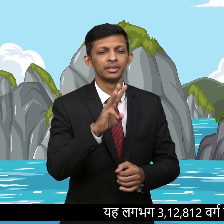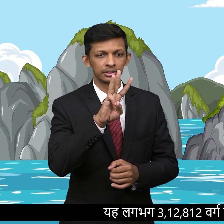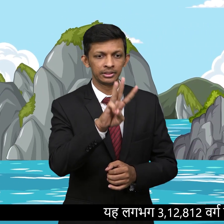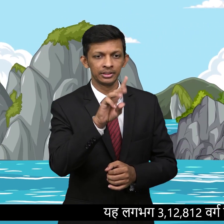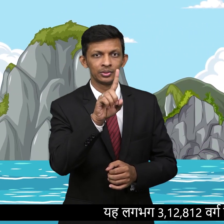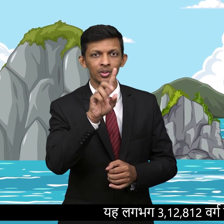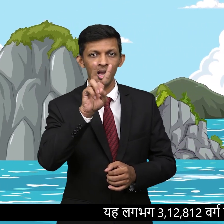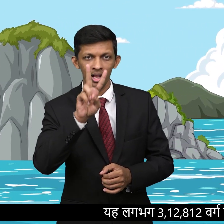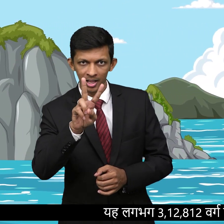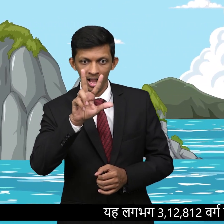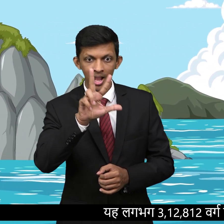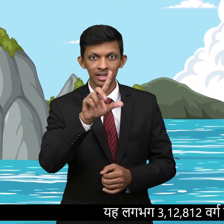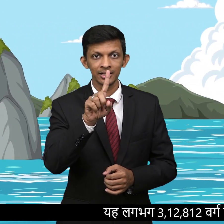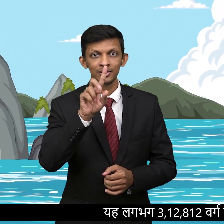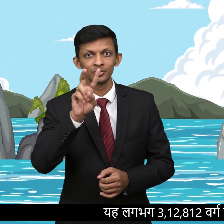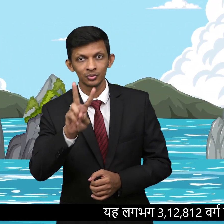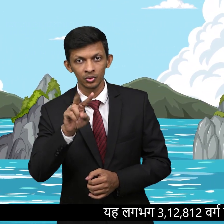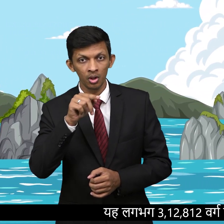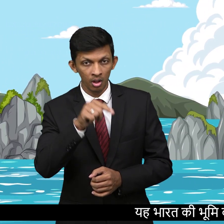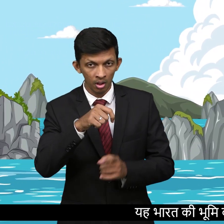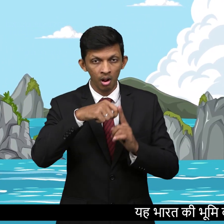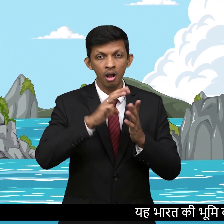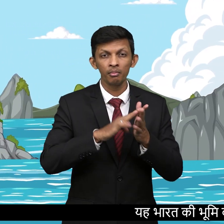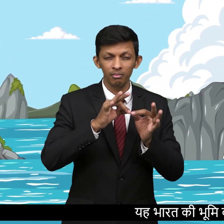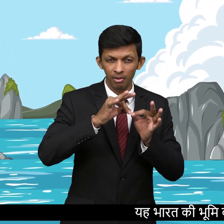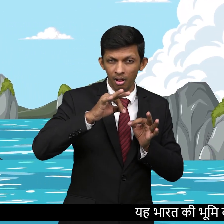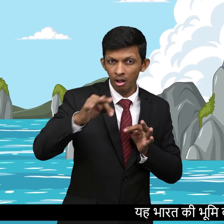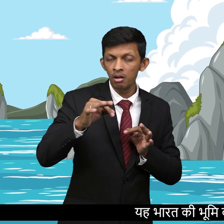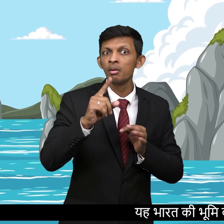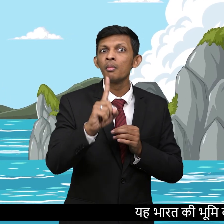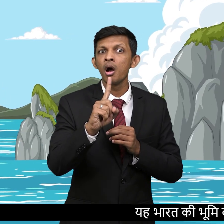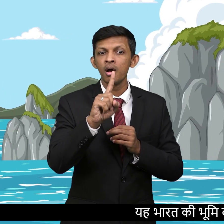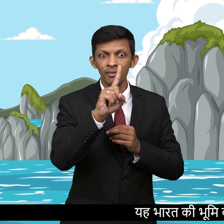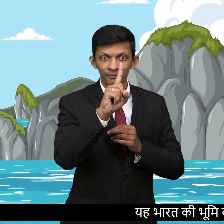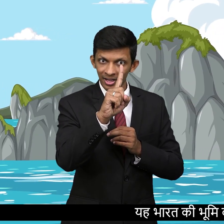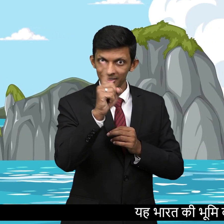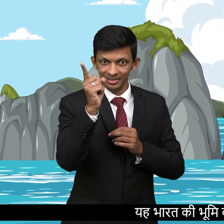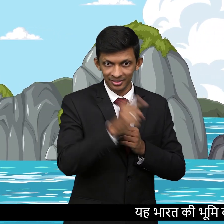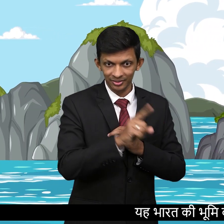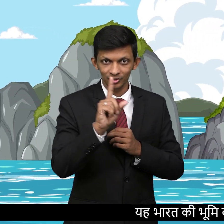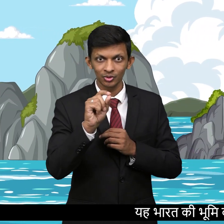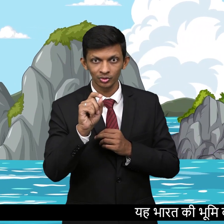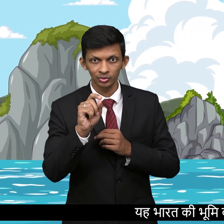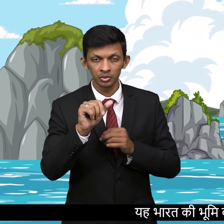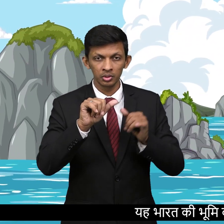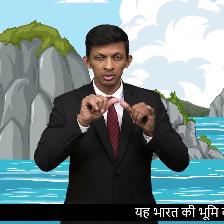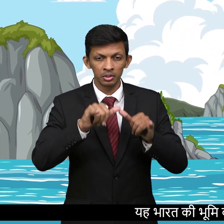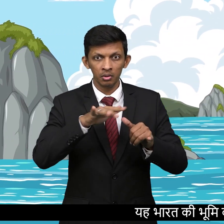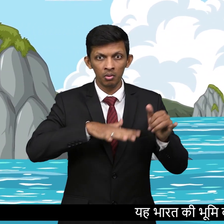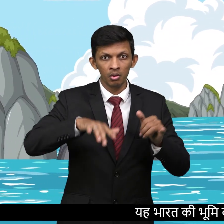3,12,812 वर्ग किलोमीटर का क्षेत्र कवर करती है। यह भारत की भूमि का लगभग 10वां हिस्सा है।